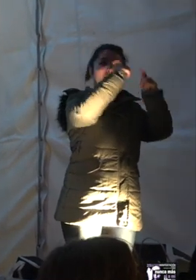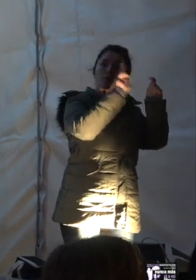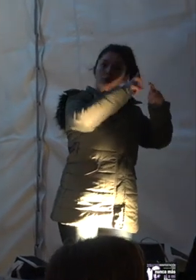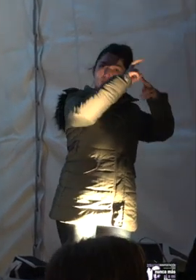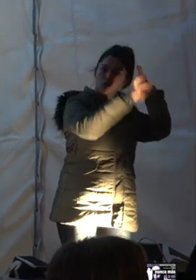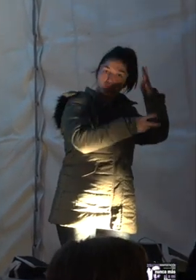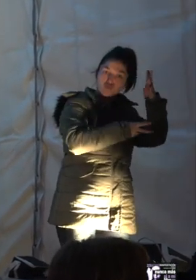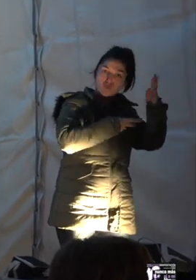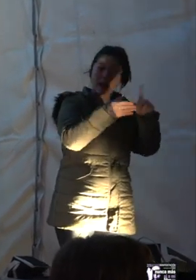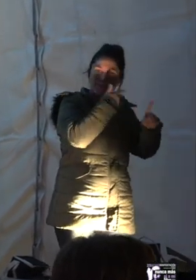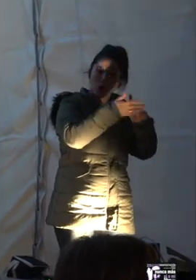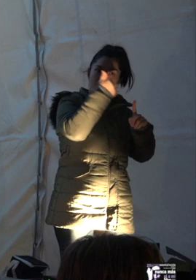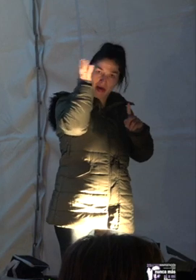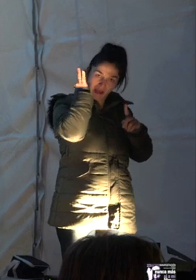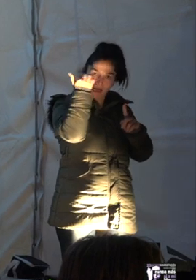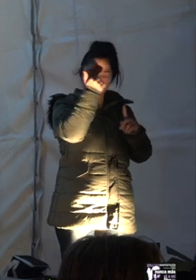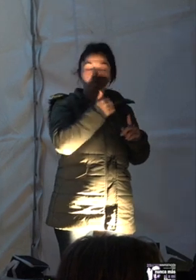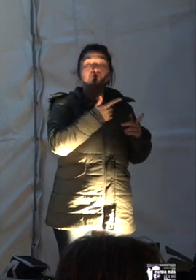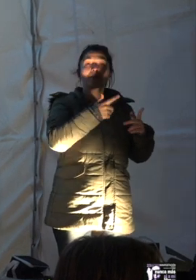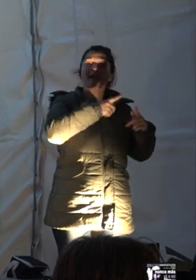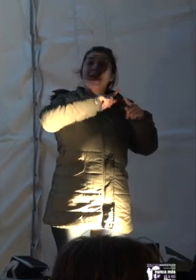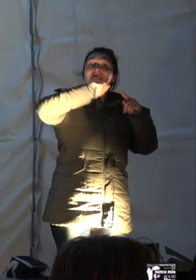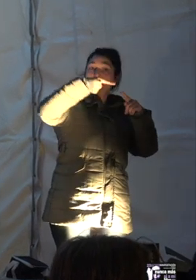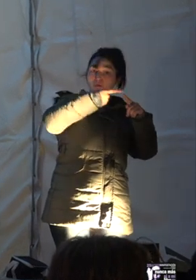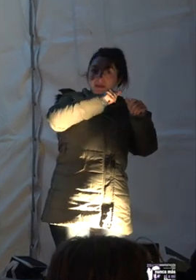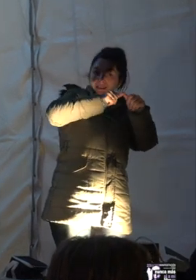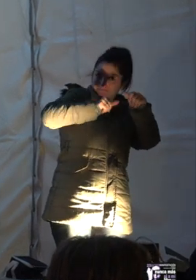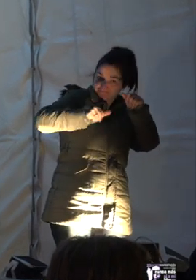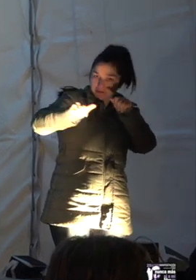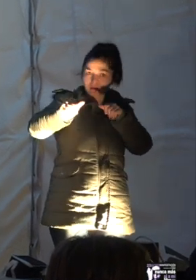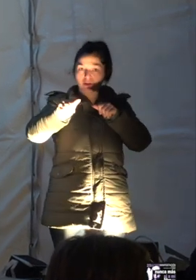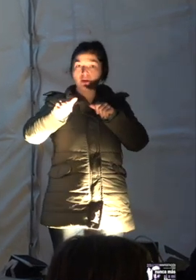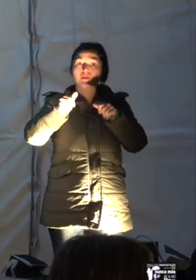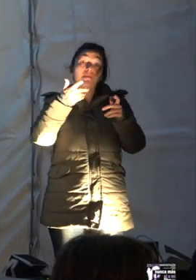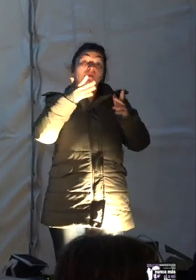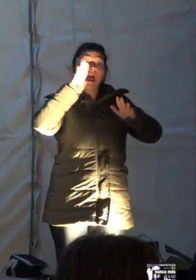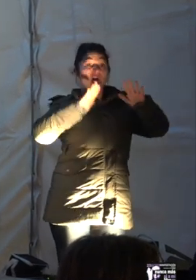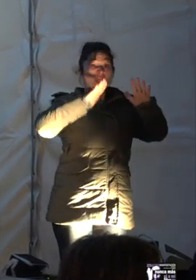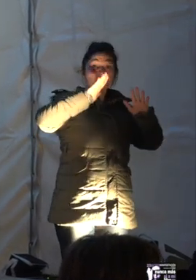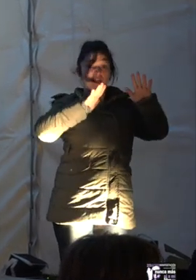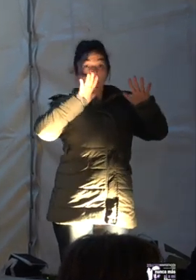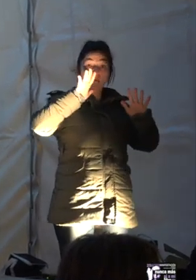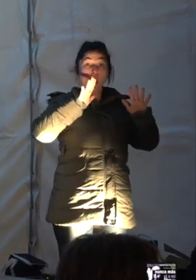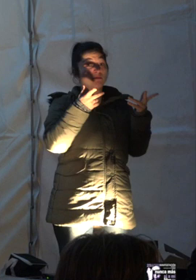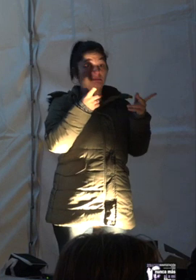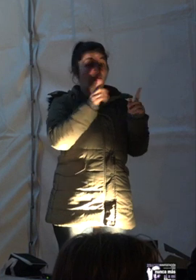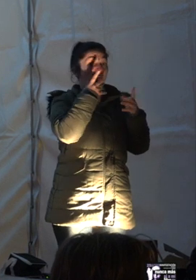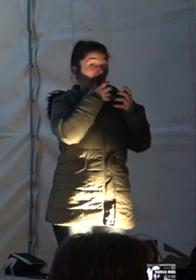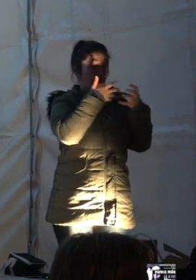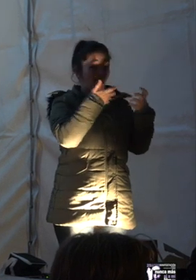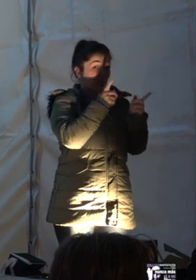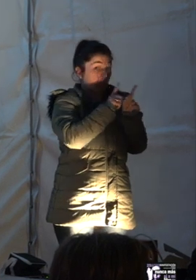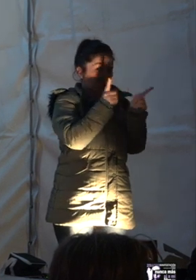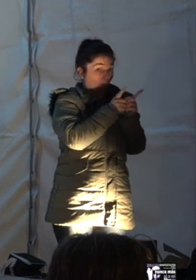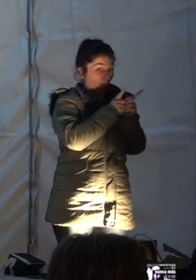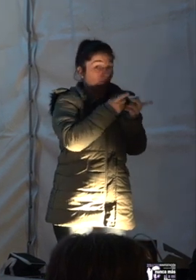género. Y a continuación de esas dos, que tienen mucho de mimo, poco texto, en unas